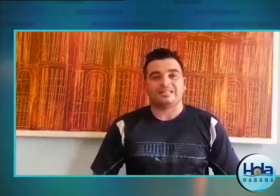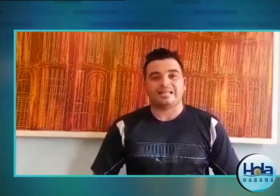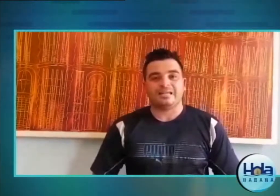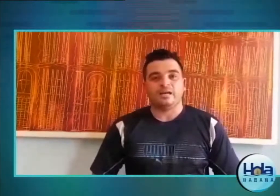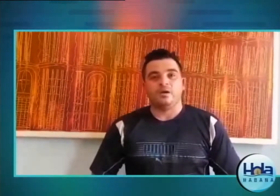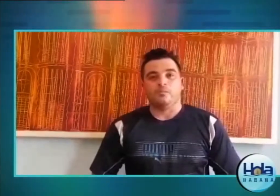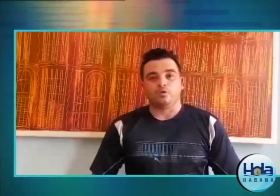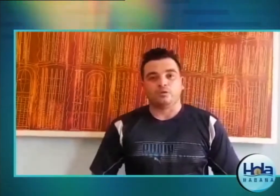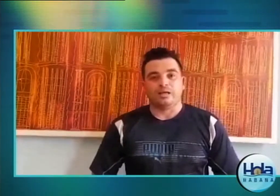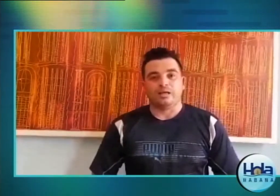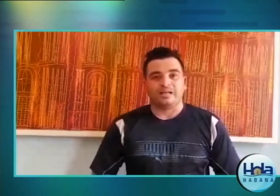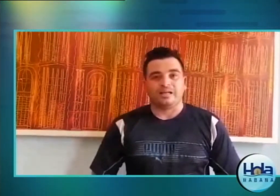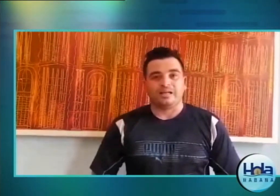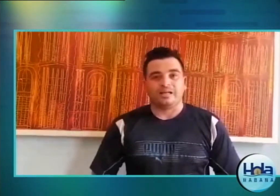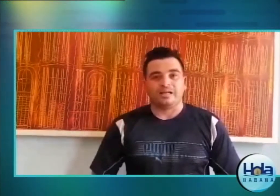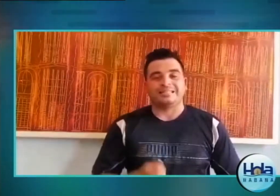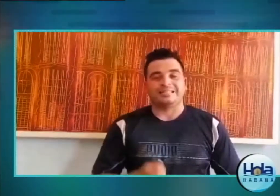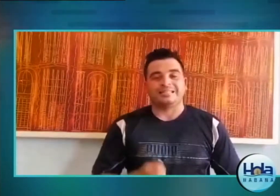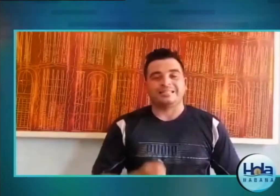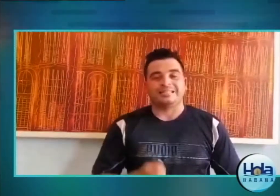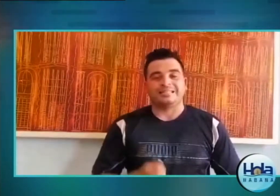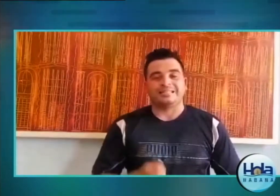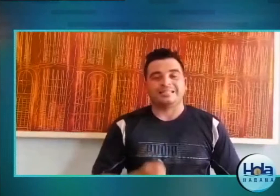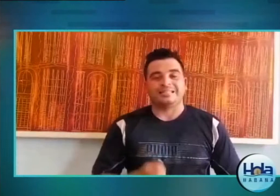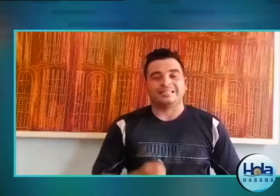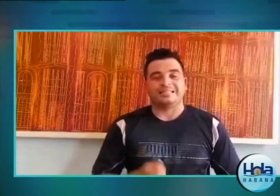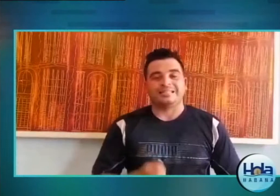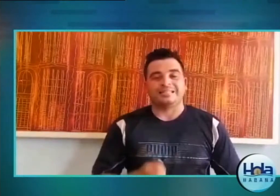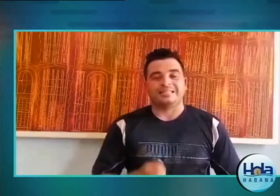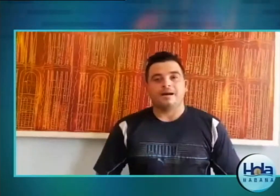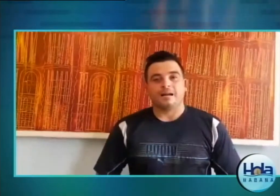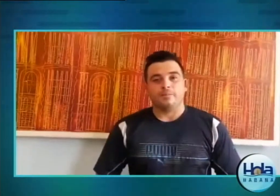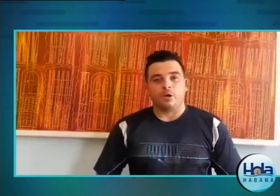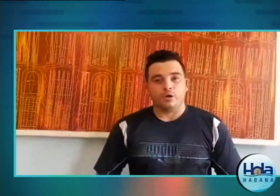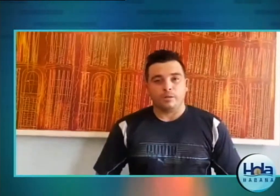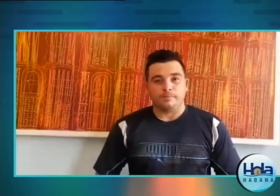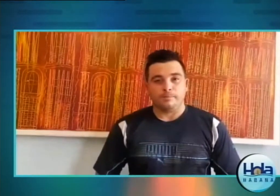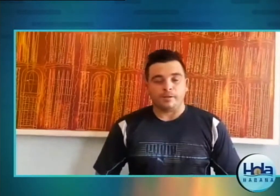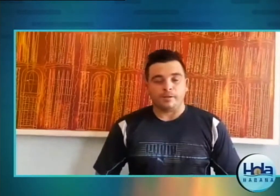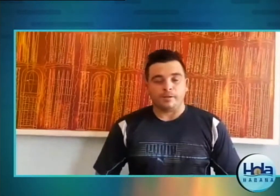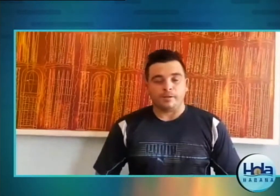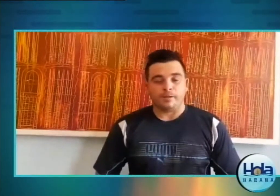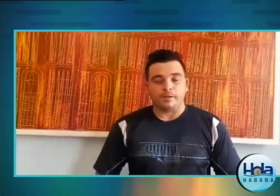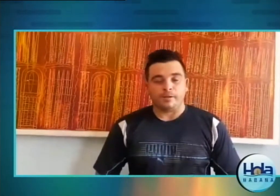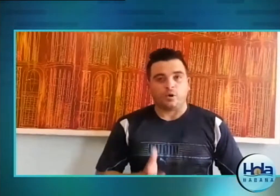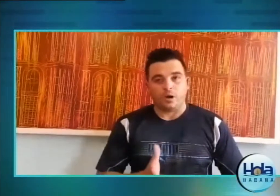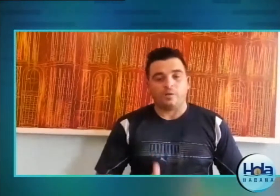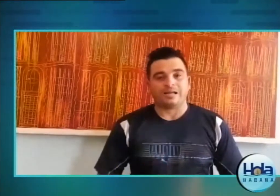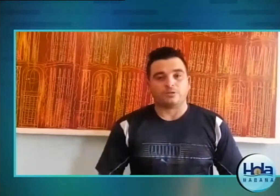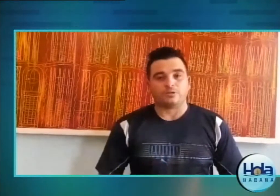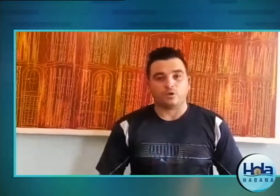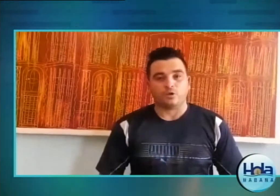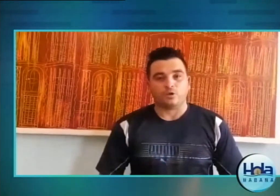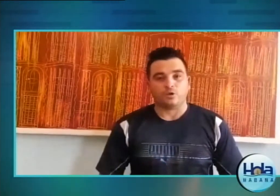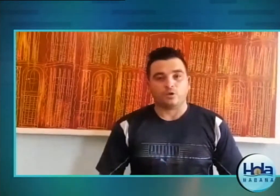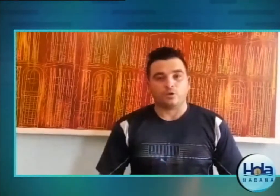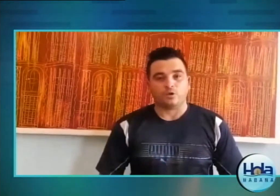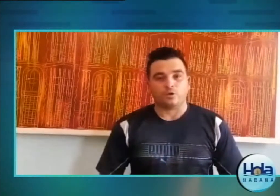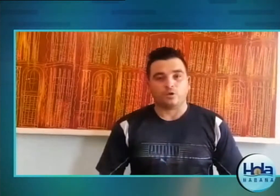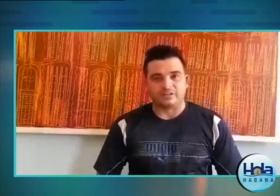de la tarde, por Tele Rebelde, tratando la preparación del equipo Cuba para el preolímpico de la Florida. Hola, Habana son los deportes. Buenas